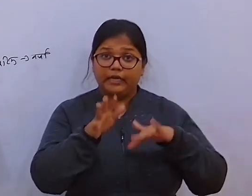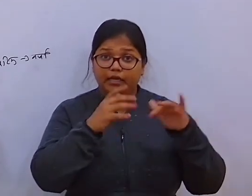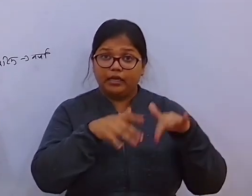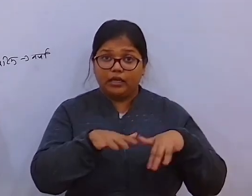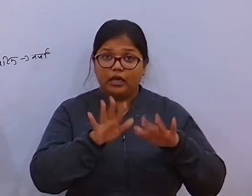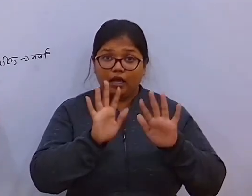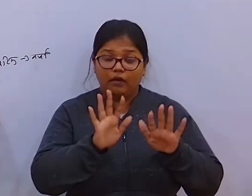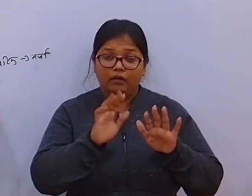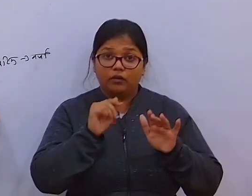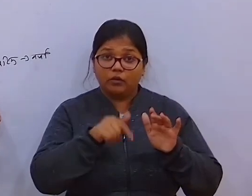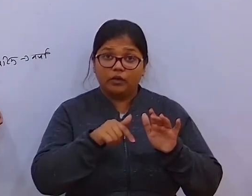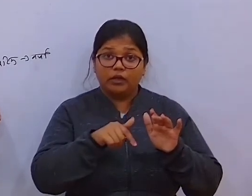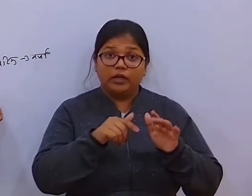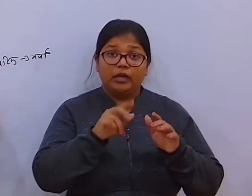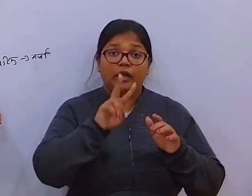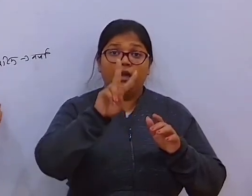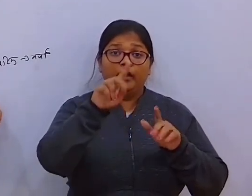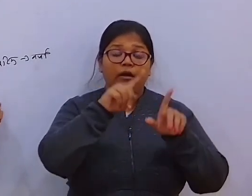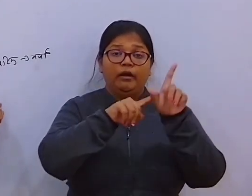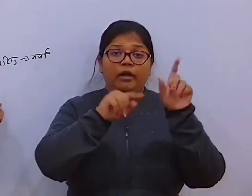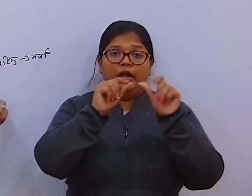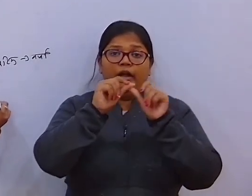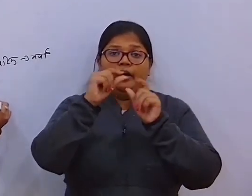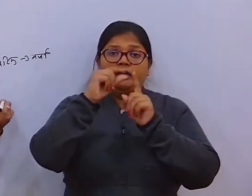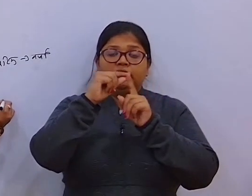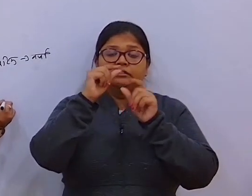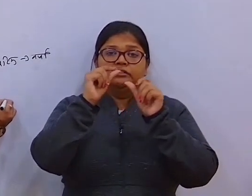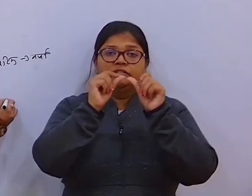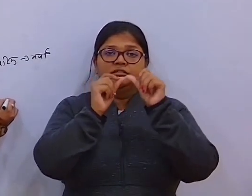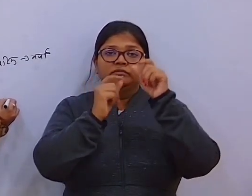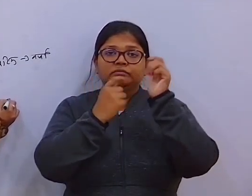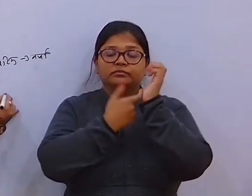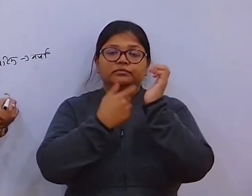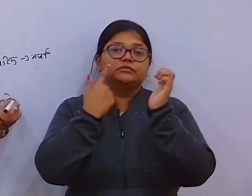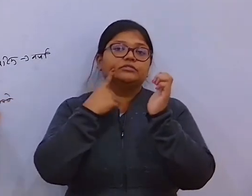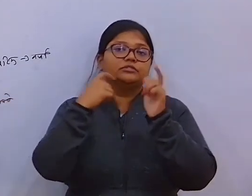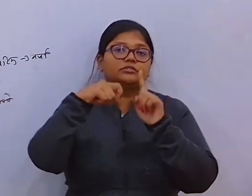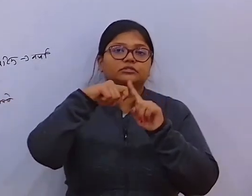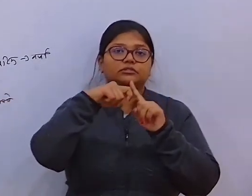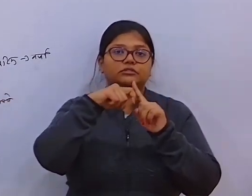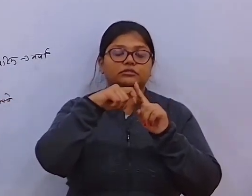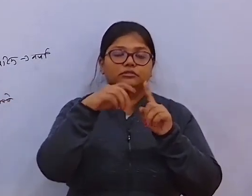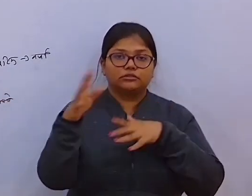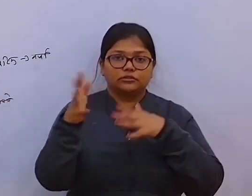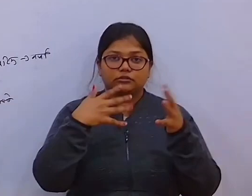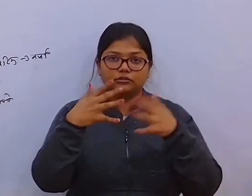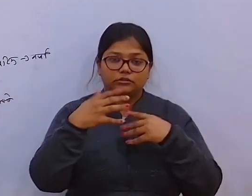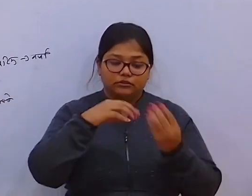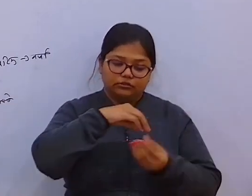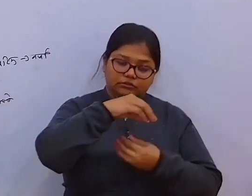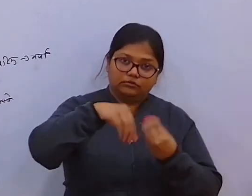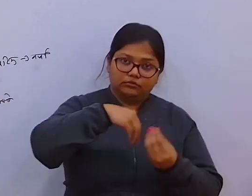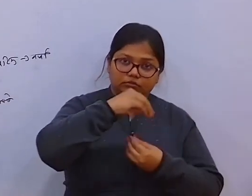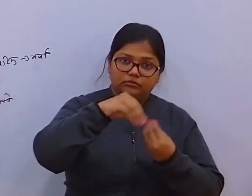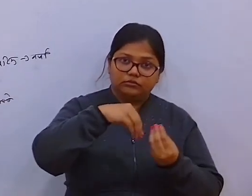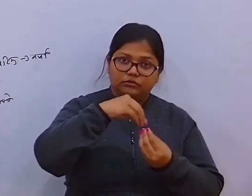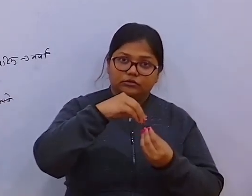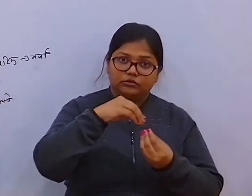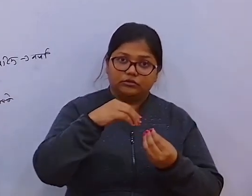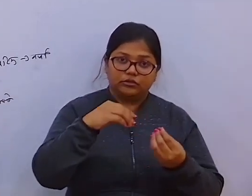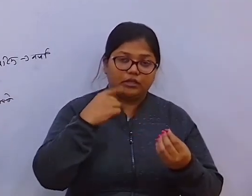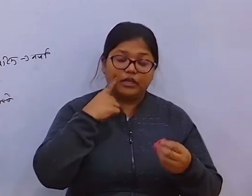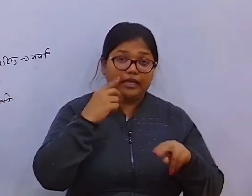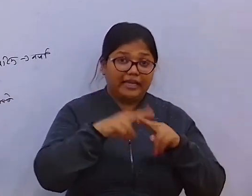है, व्यापारिक, मतलब साउथ वाली व्यापारिक पवनों से जब मिलती है तो वो क्या कराती है, शीत,